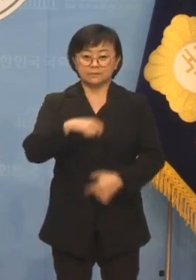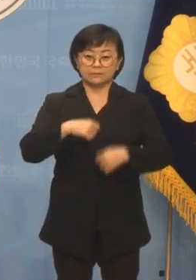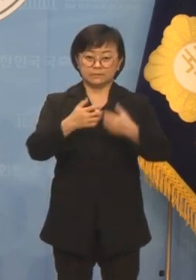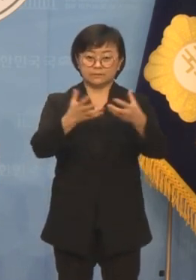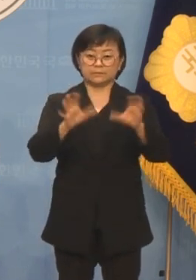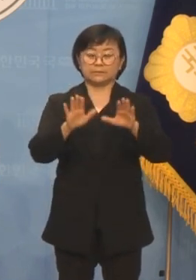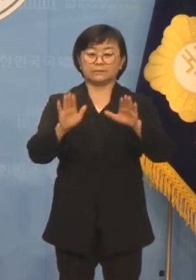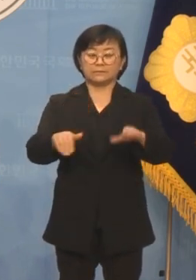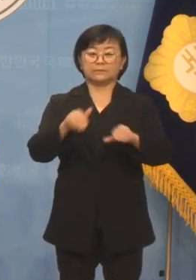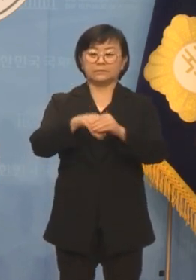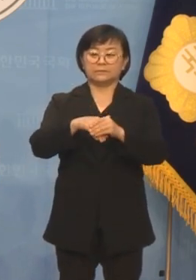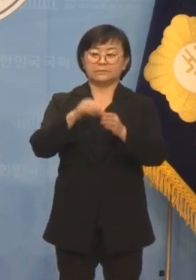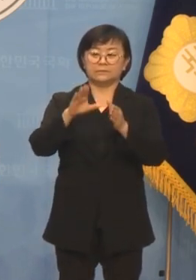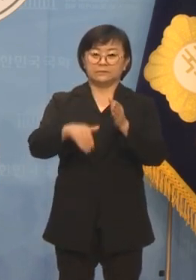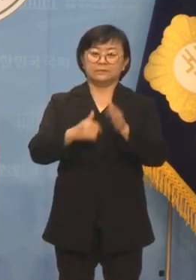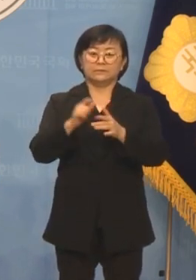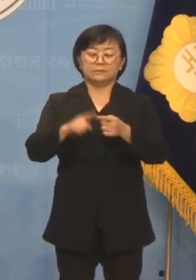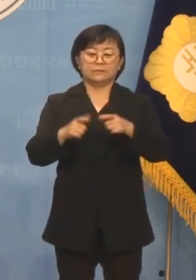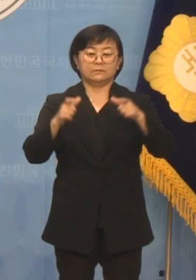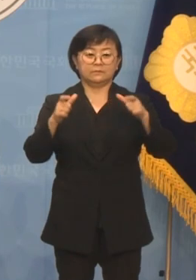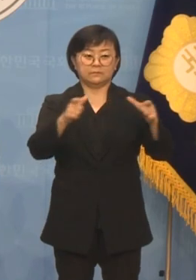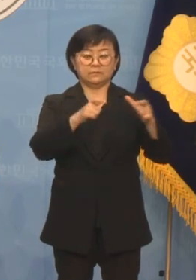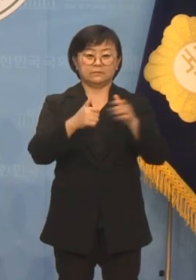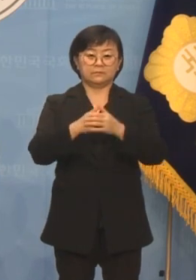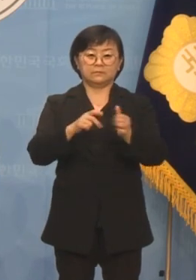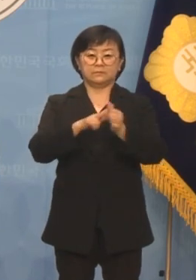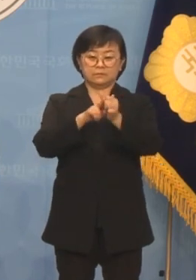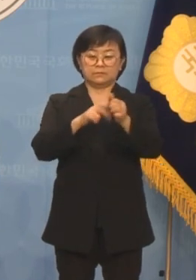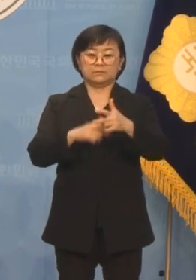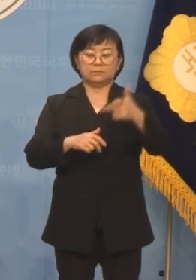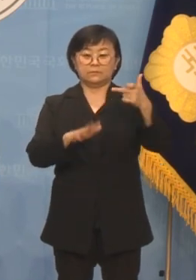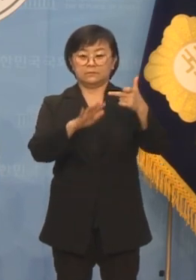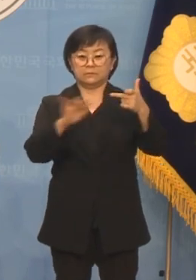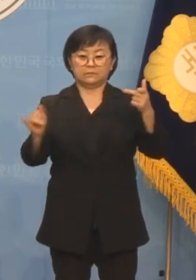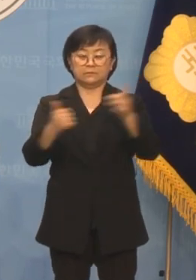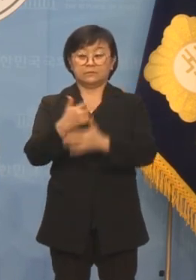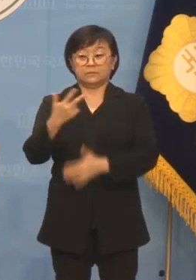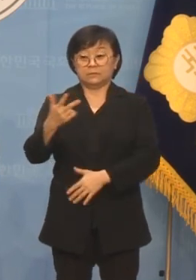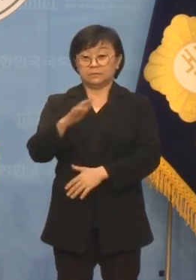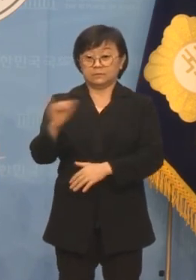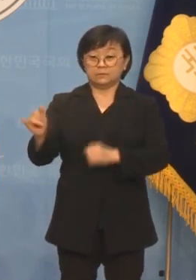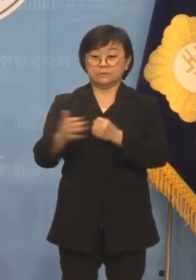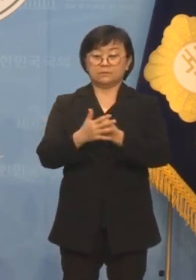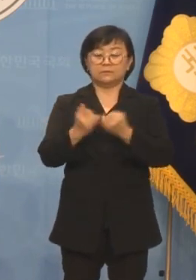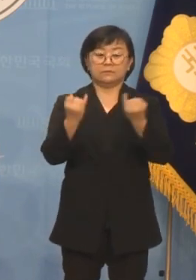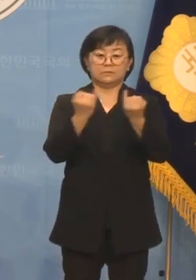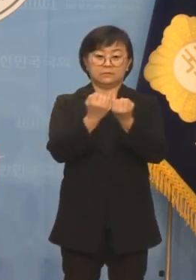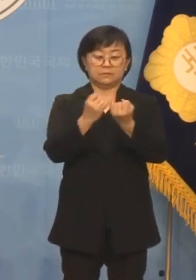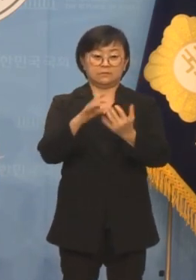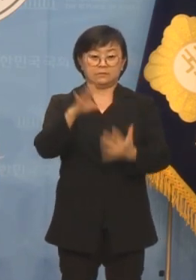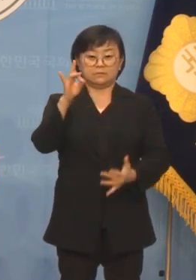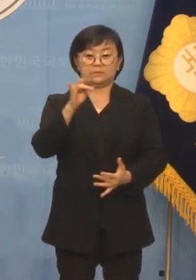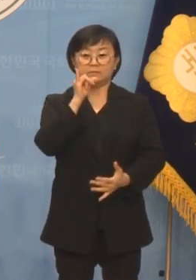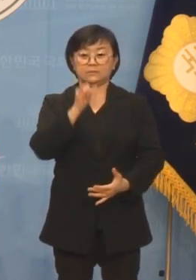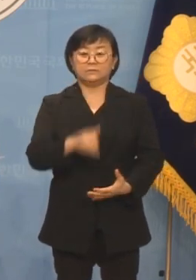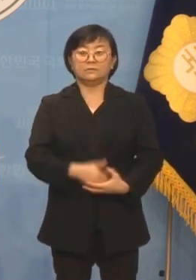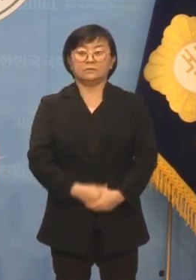녹색정의당은 이번 총선에서 지역구 후보 17명 중 7명을 여성으로